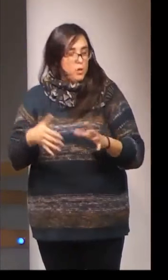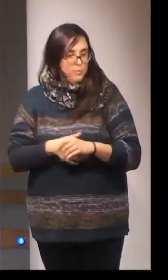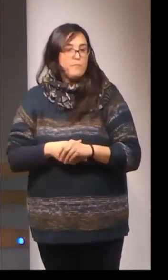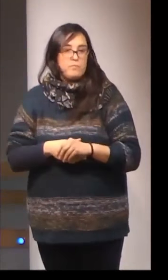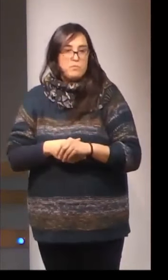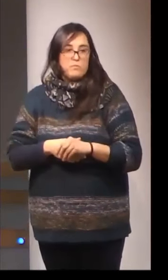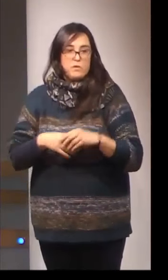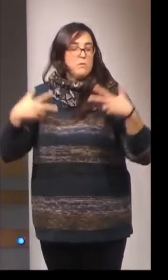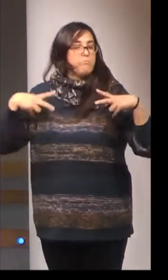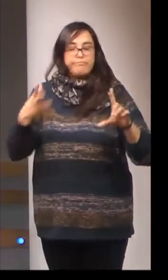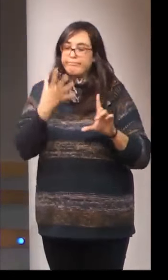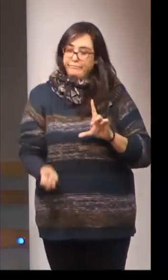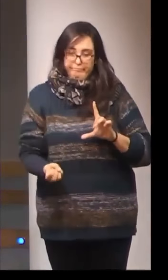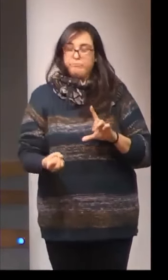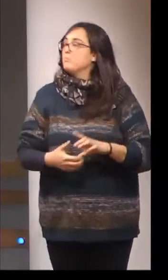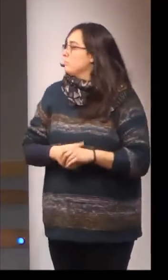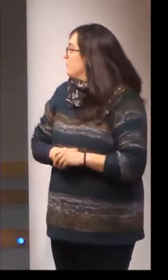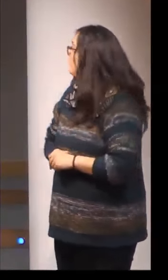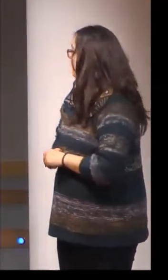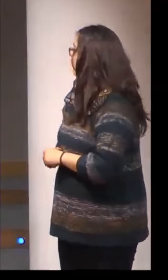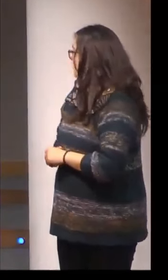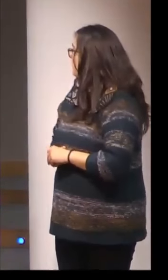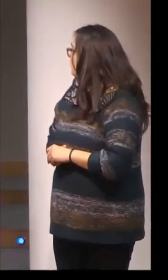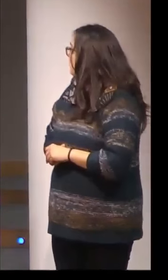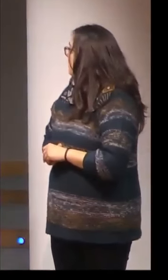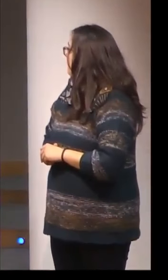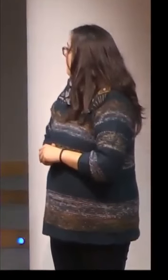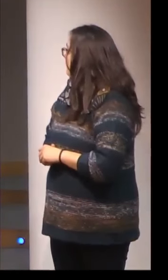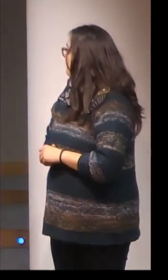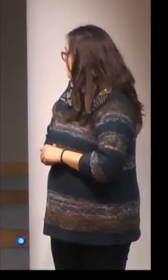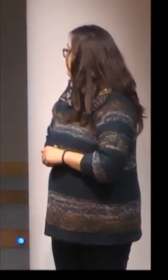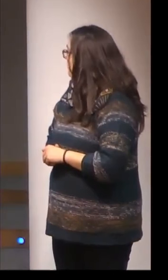la respuesta de esa forma y ya queda grabada.